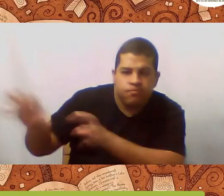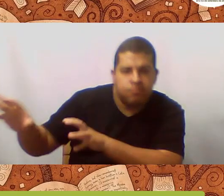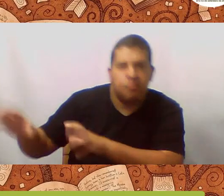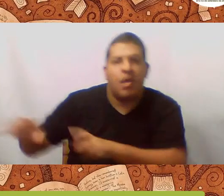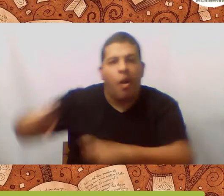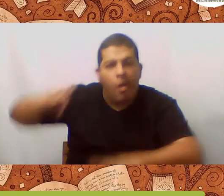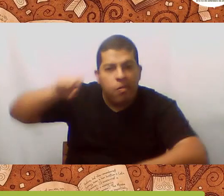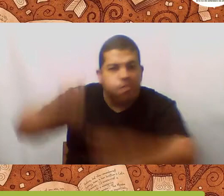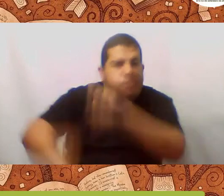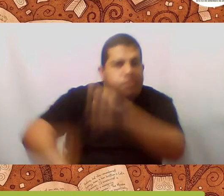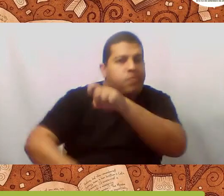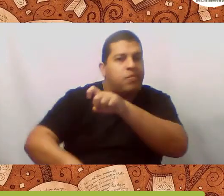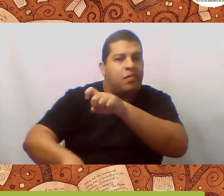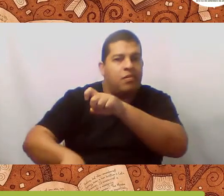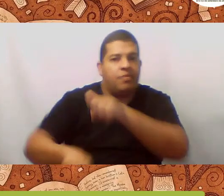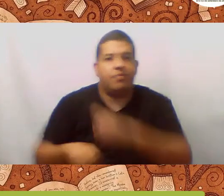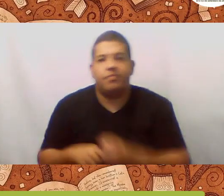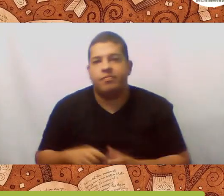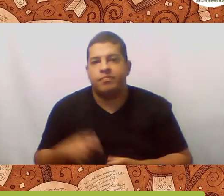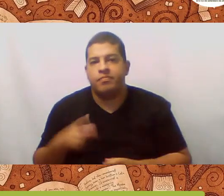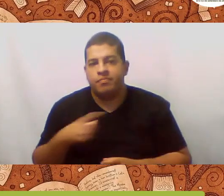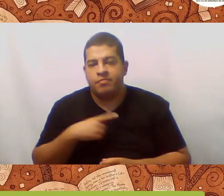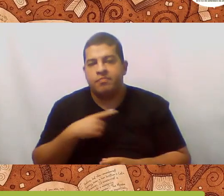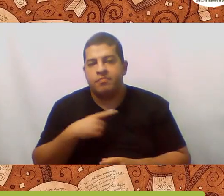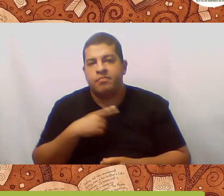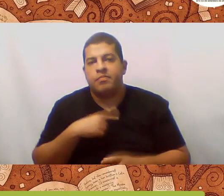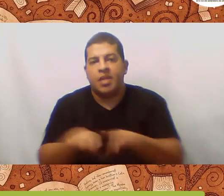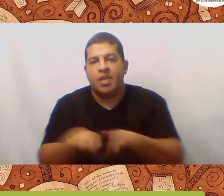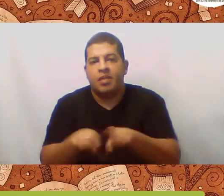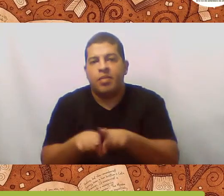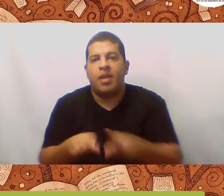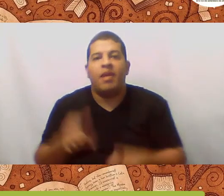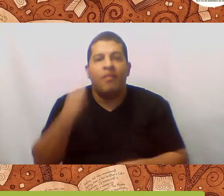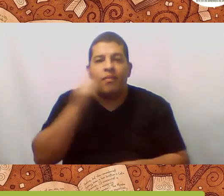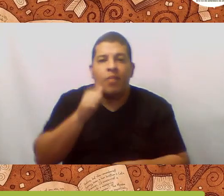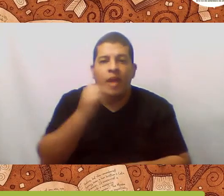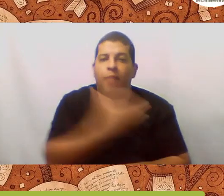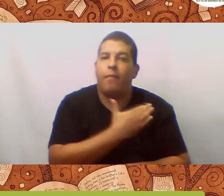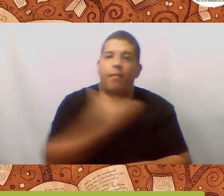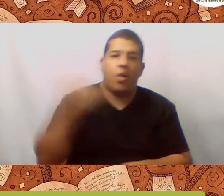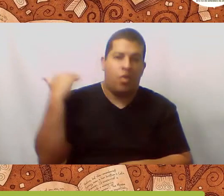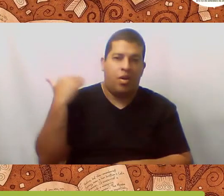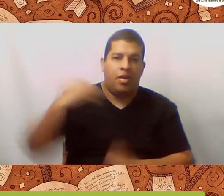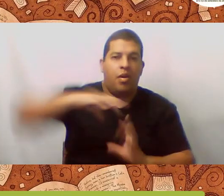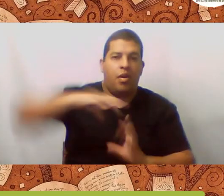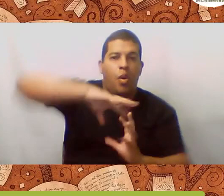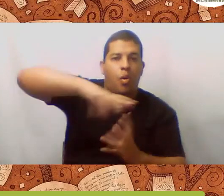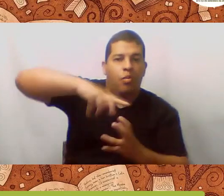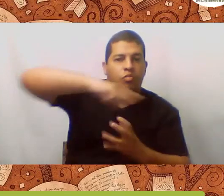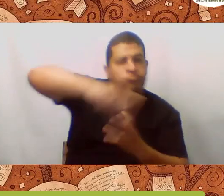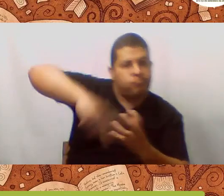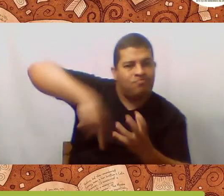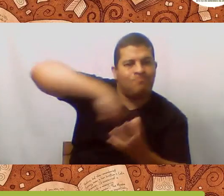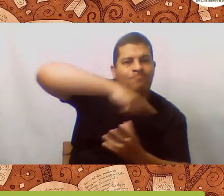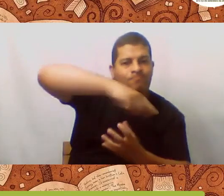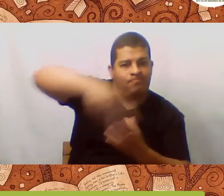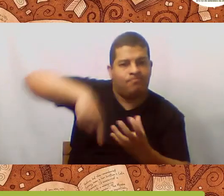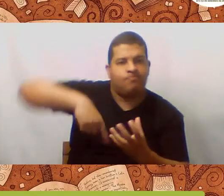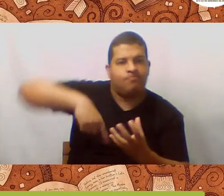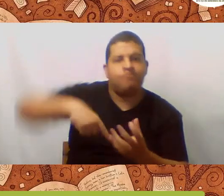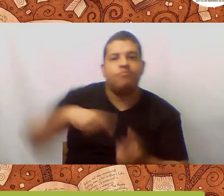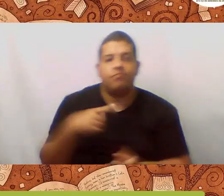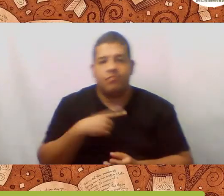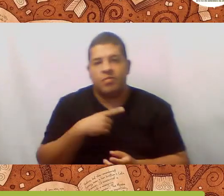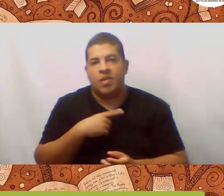né, e aparece, ao mesmo tempo, o feminicídio no mundo todo, né, mas mais particularmente em